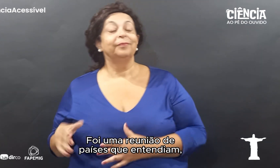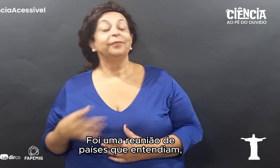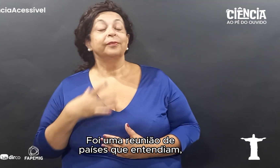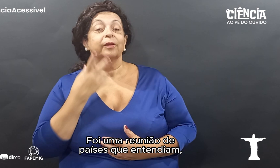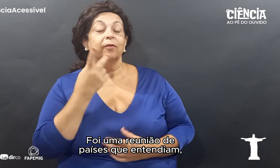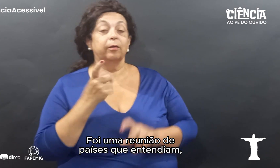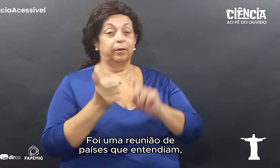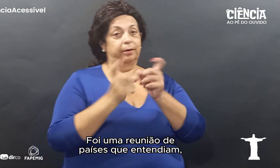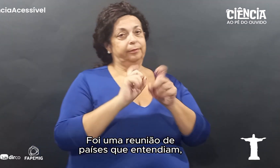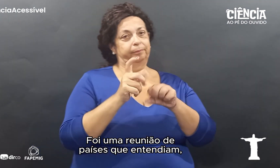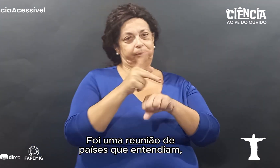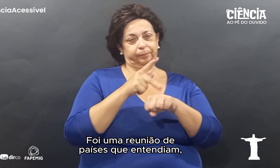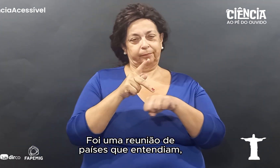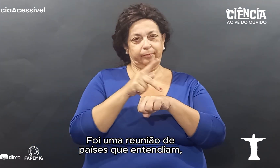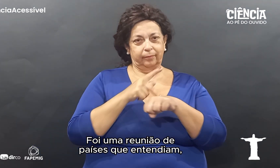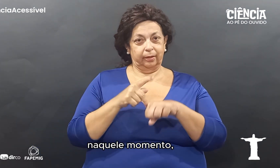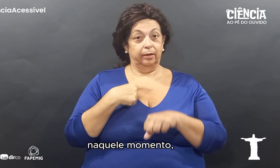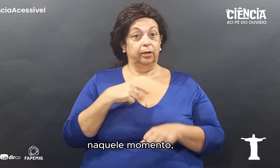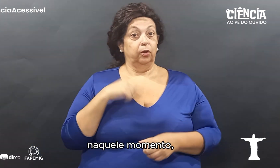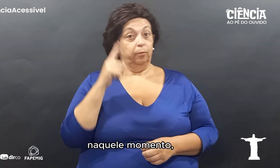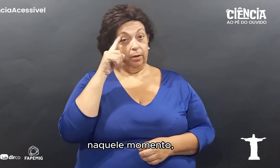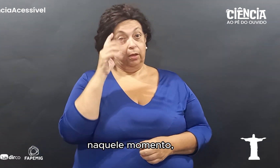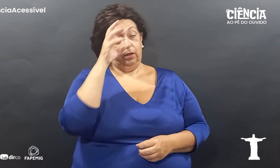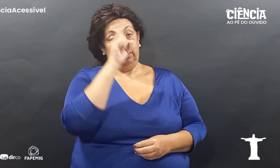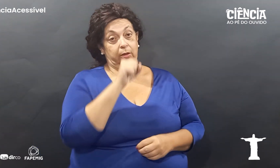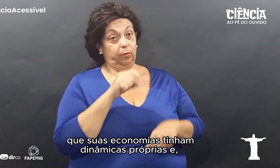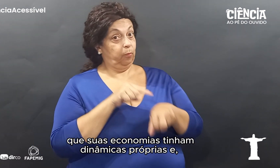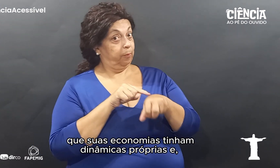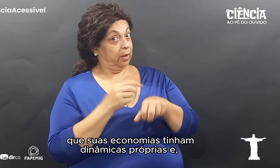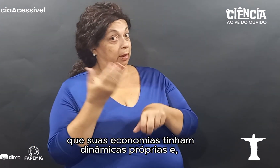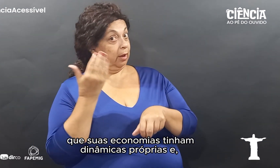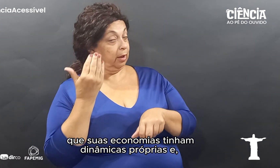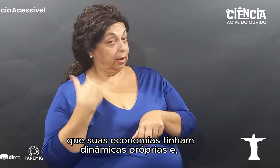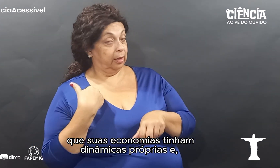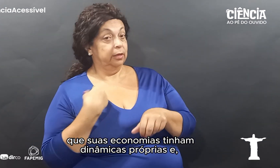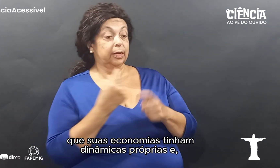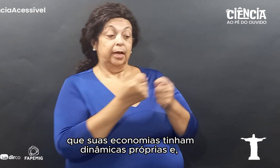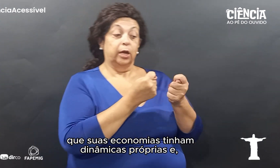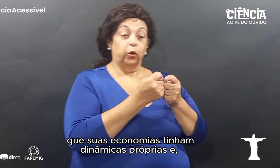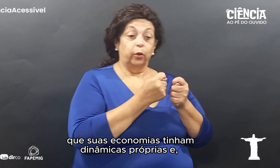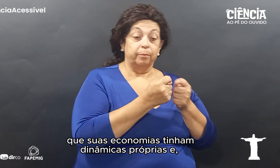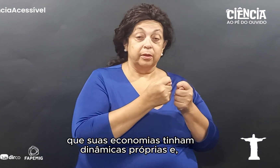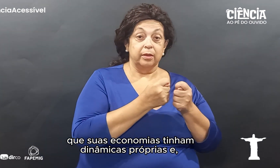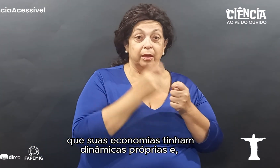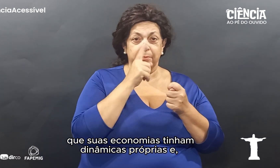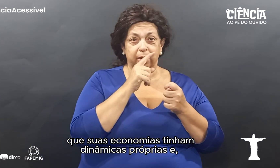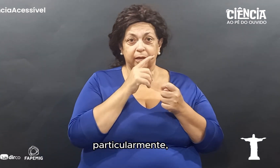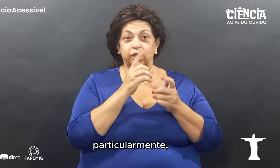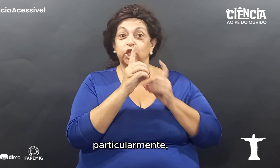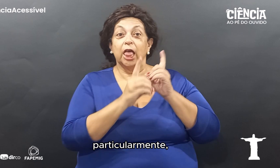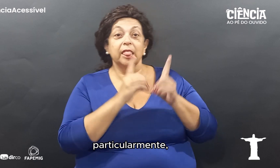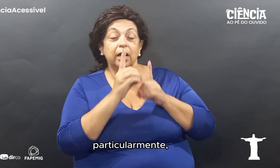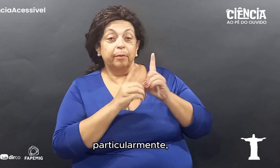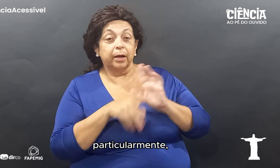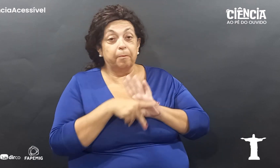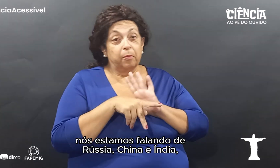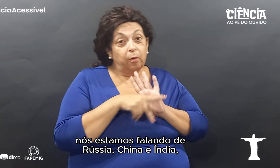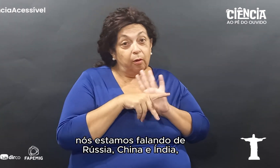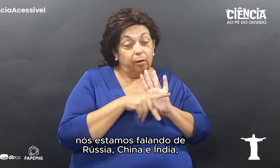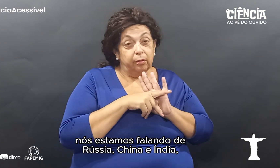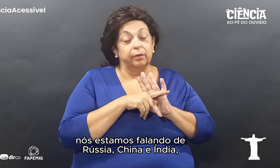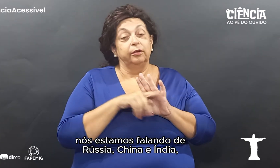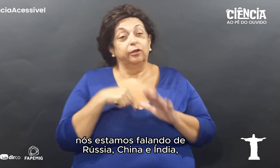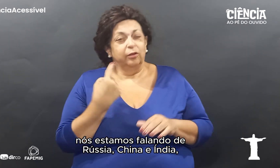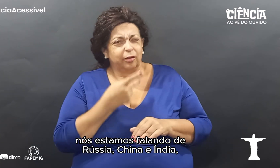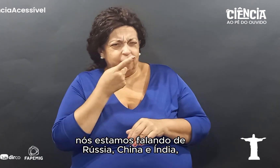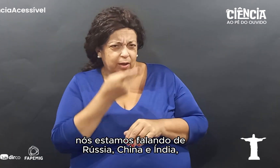Foi uma reunião de países que entendiam naquele momento que suas economias tinham dinâmicas próprias e, particularmente, nós